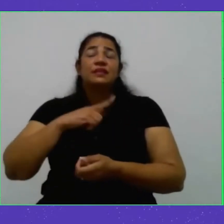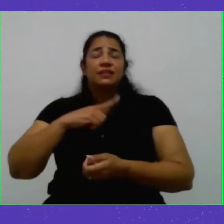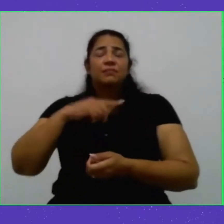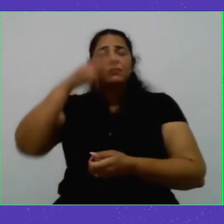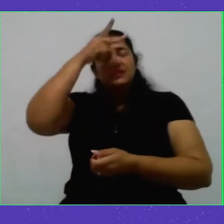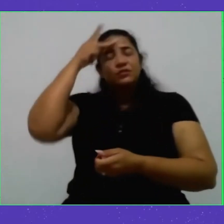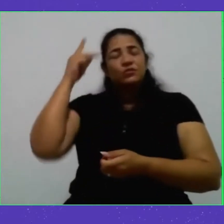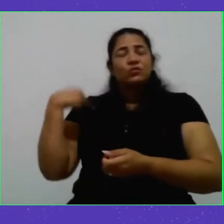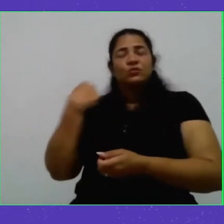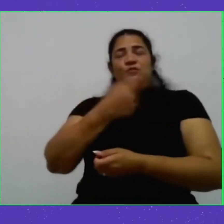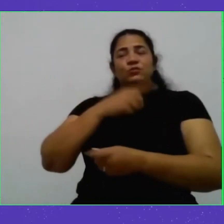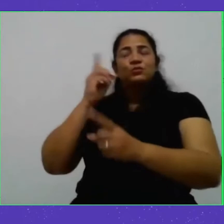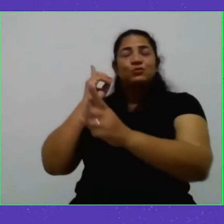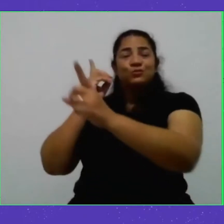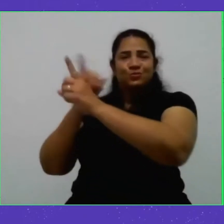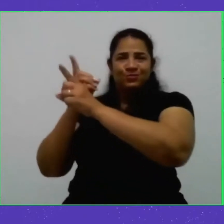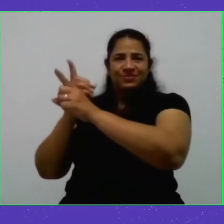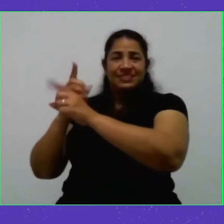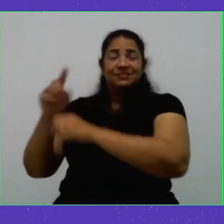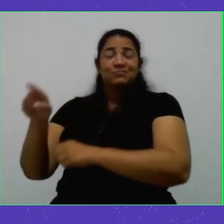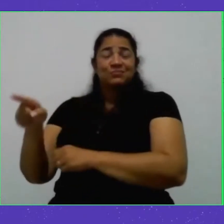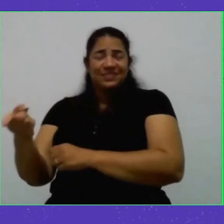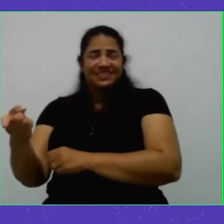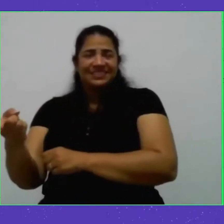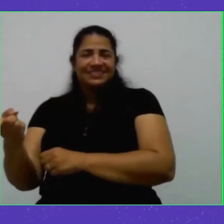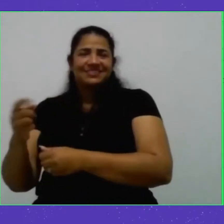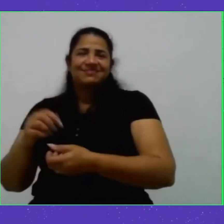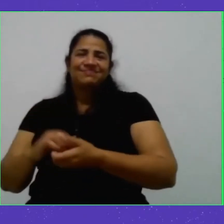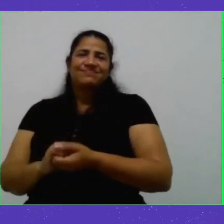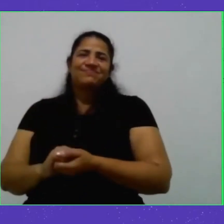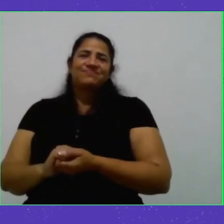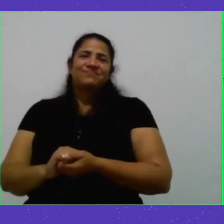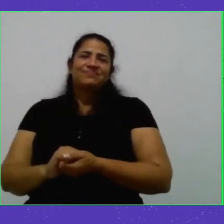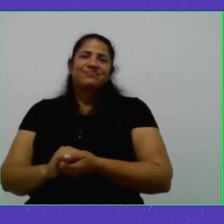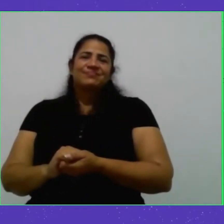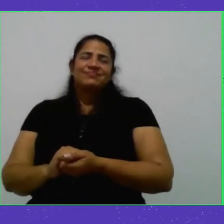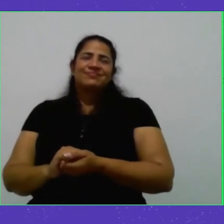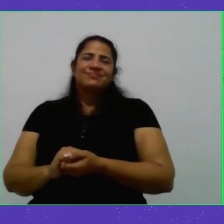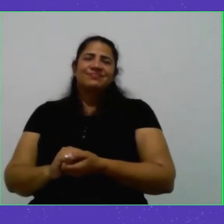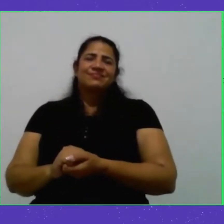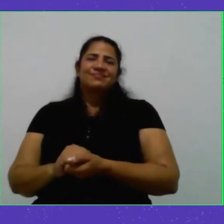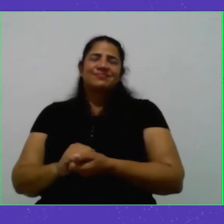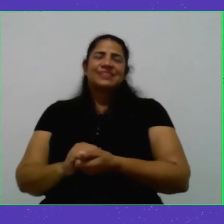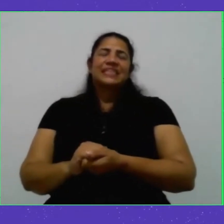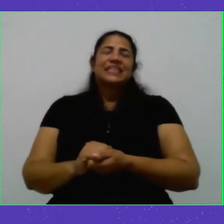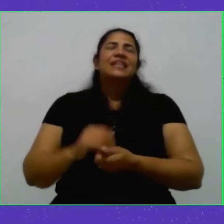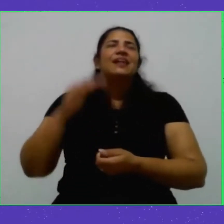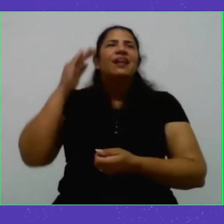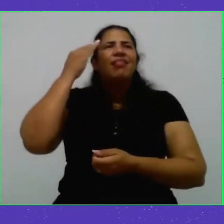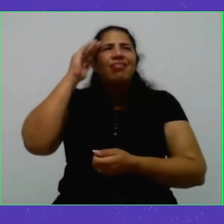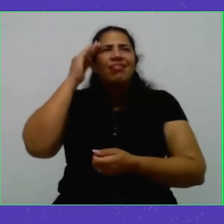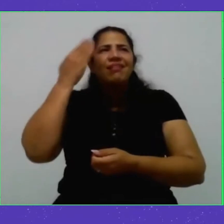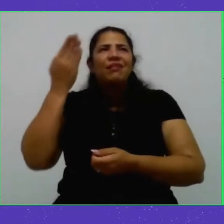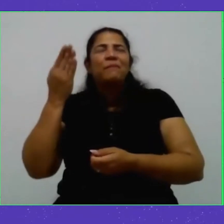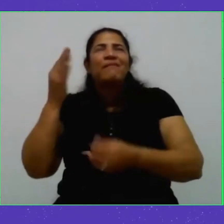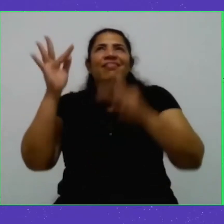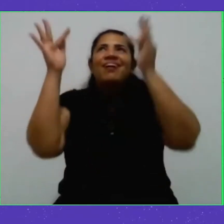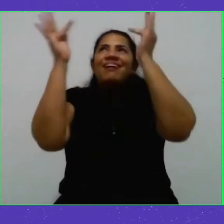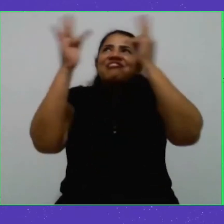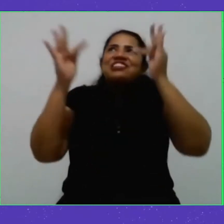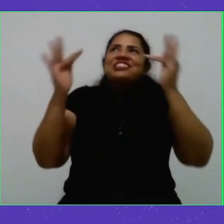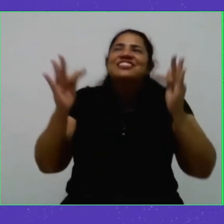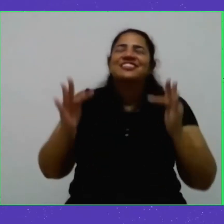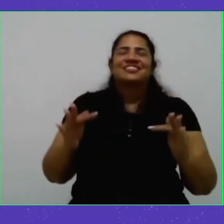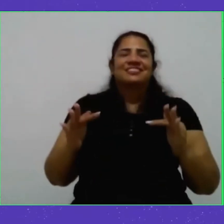Você viu a alegria do Henrique hoje, quando orou pelos pais, pela família? Isso não tem tamanho, não